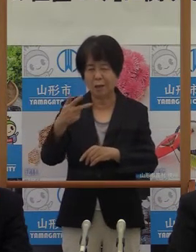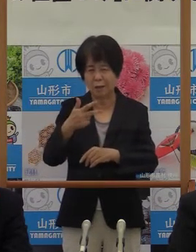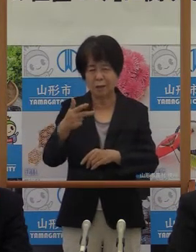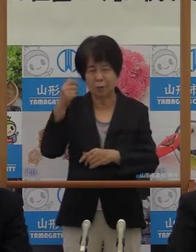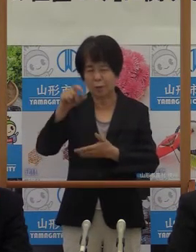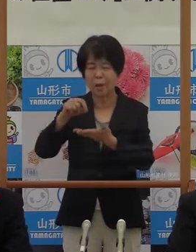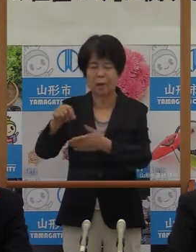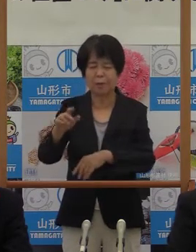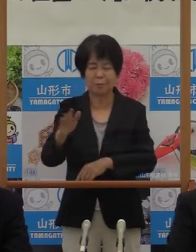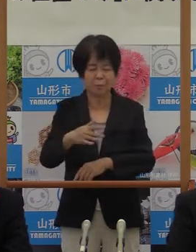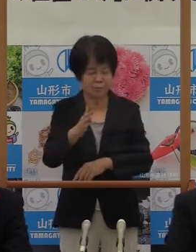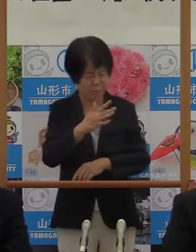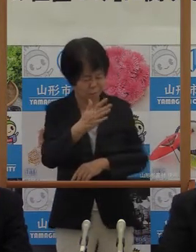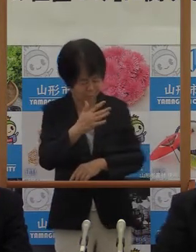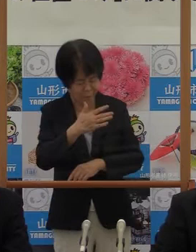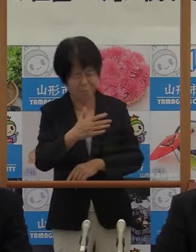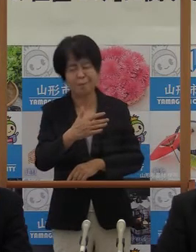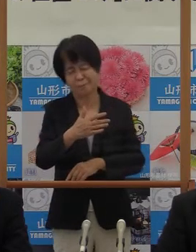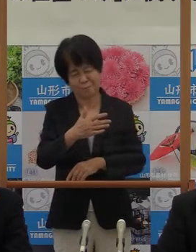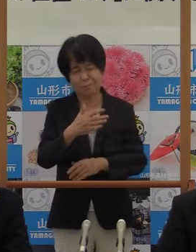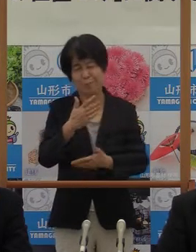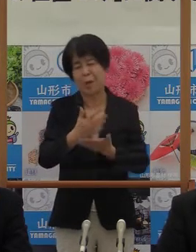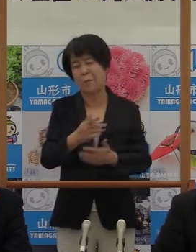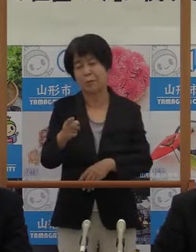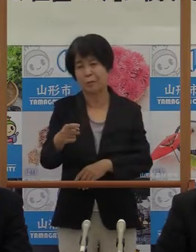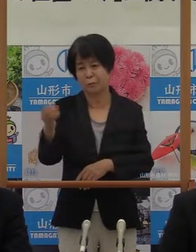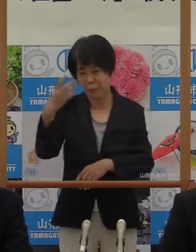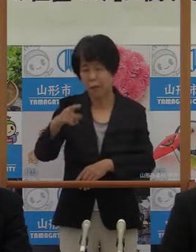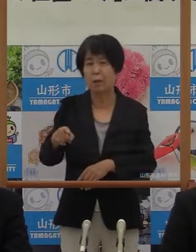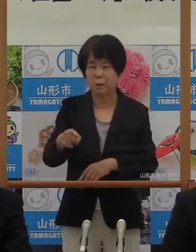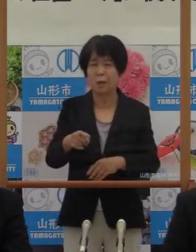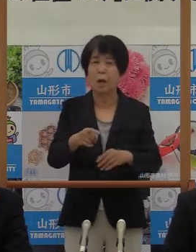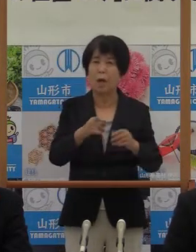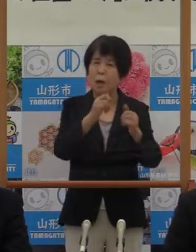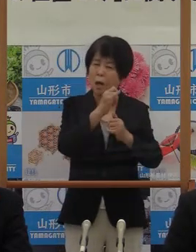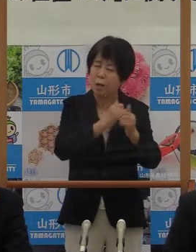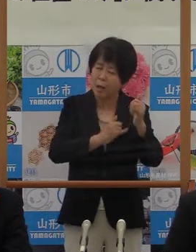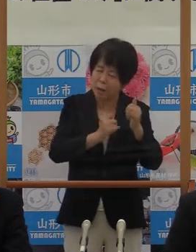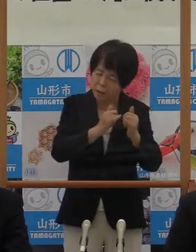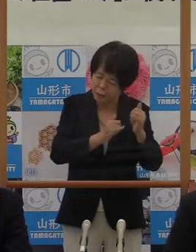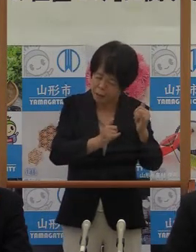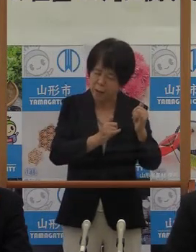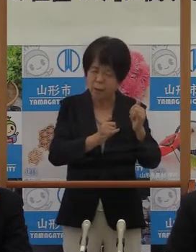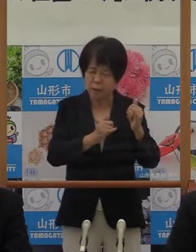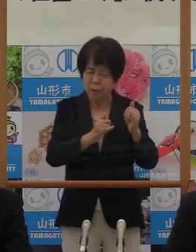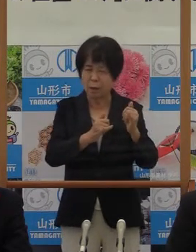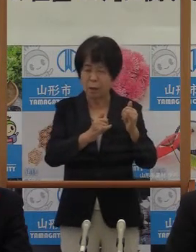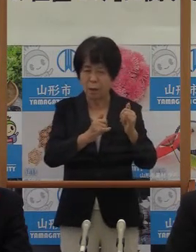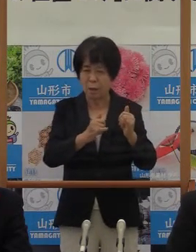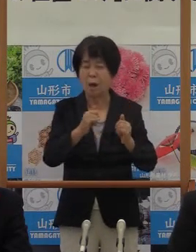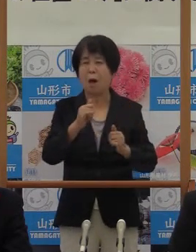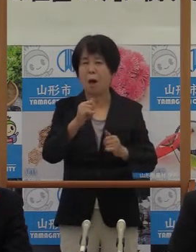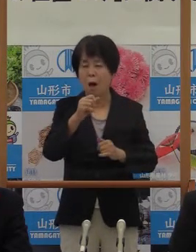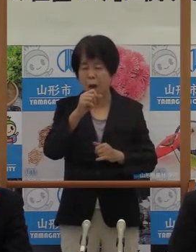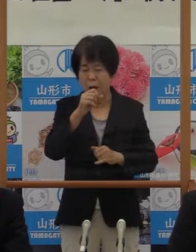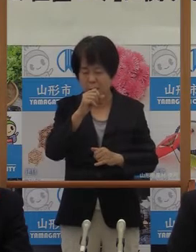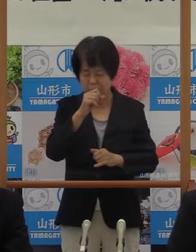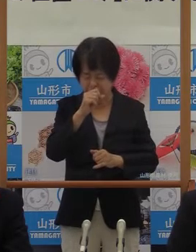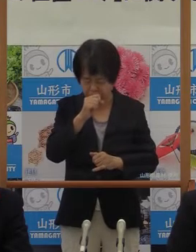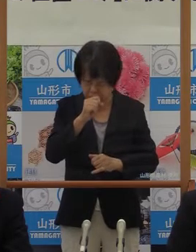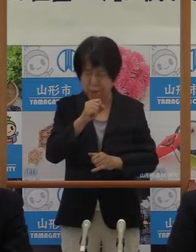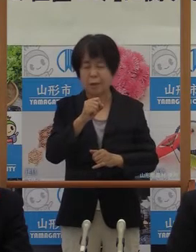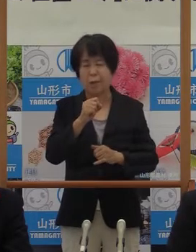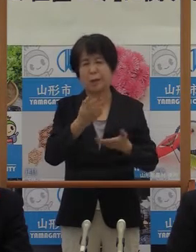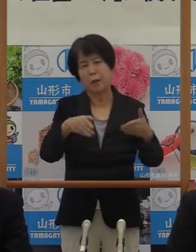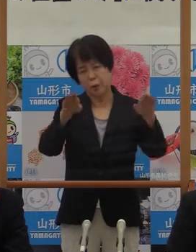ので基本的にはですね、歴史的価値の高いものについてはですね、生かせるものはな